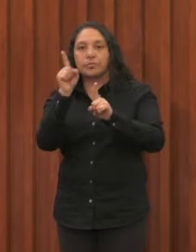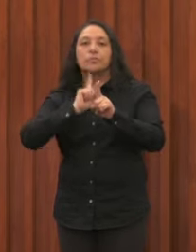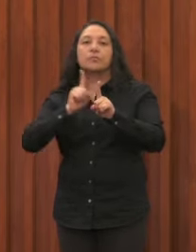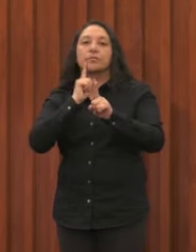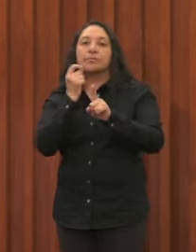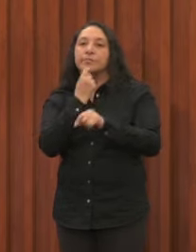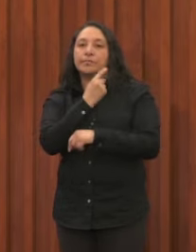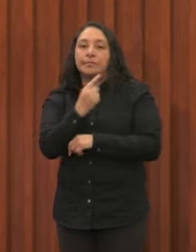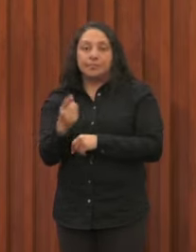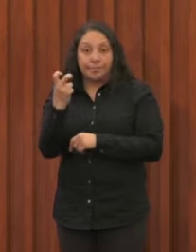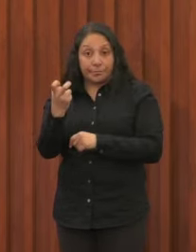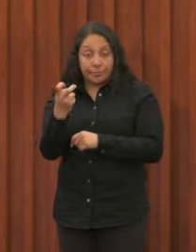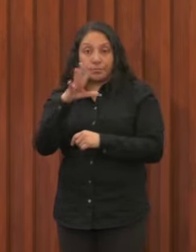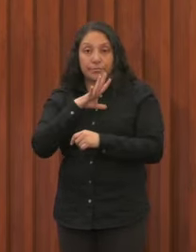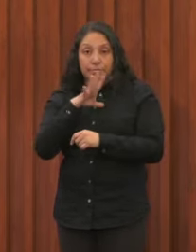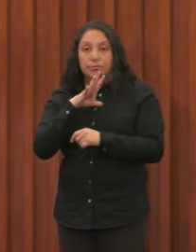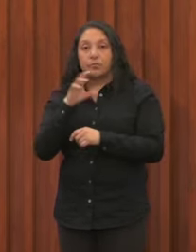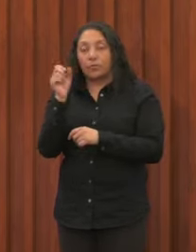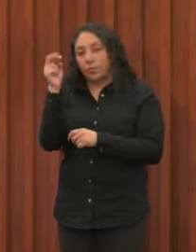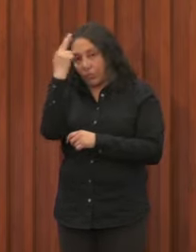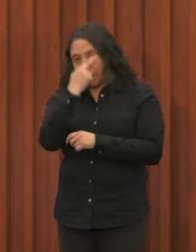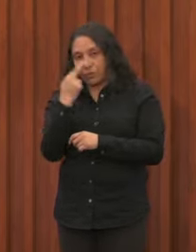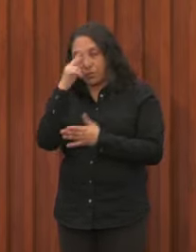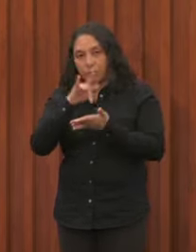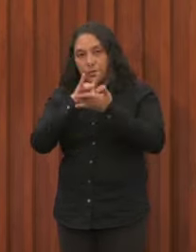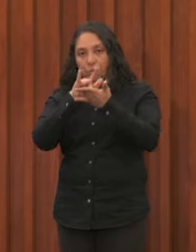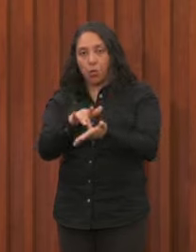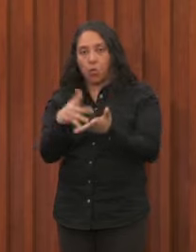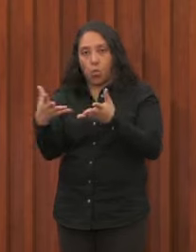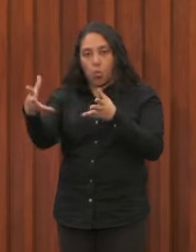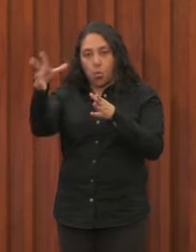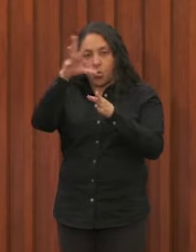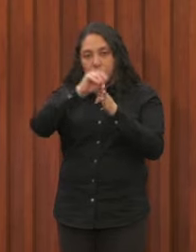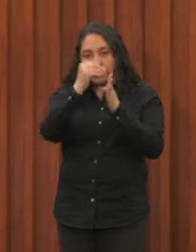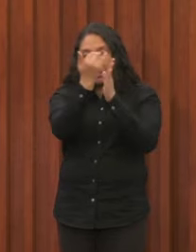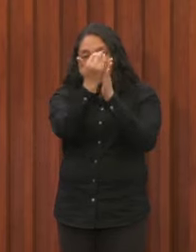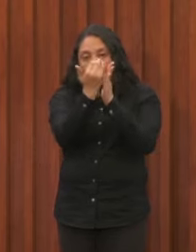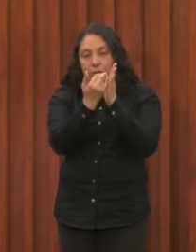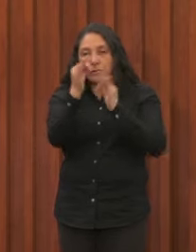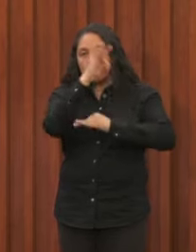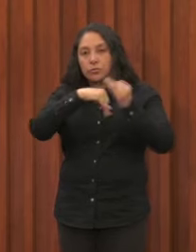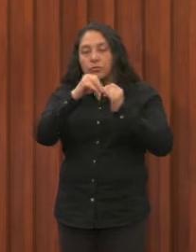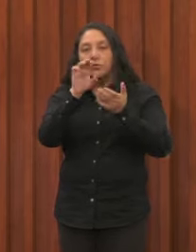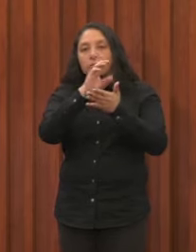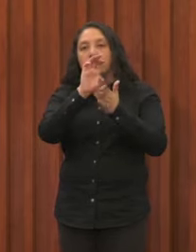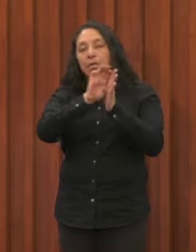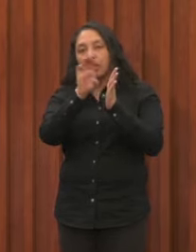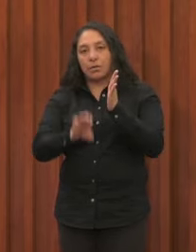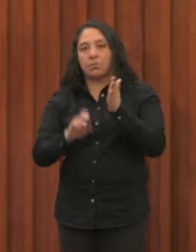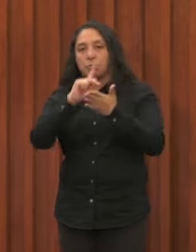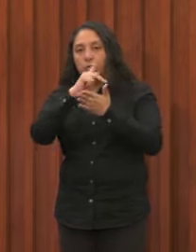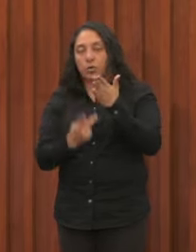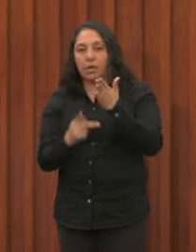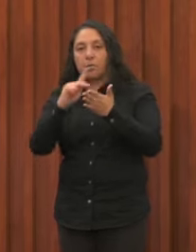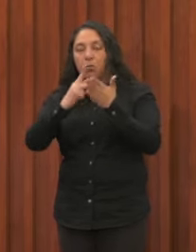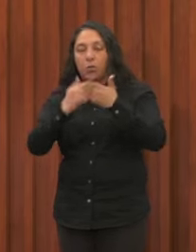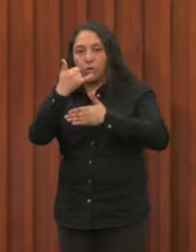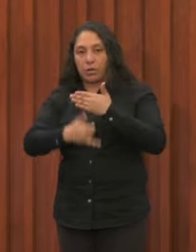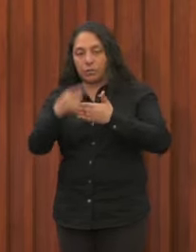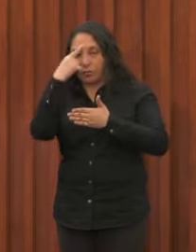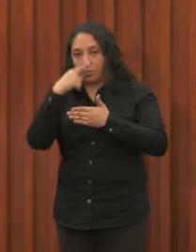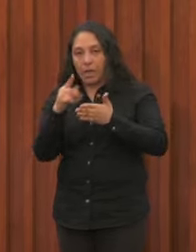Esta herramienta de consulta y apoyo concentra ejemplos de programas, proyectos y campañas de prevención, atención